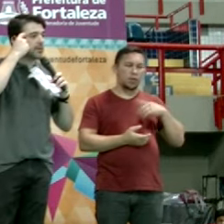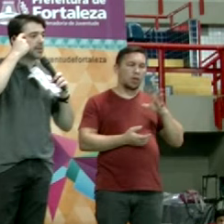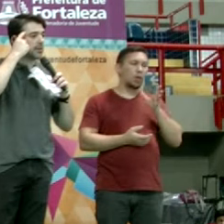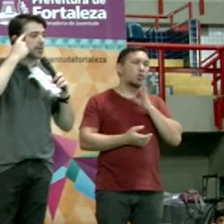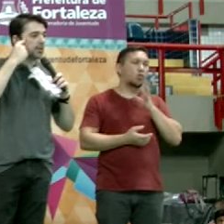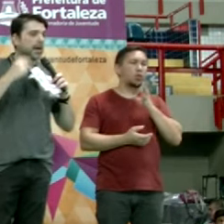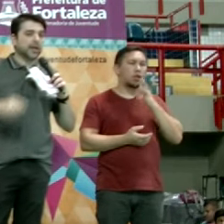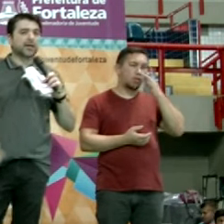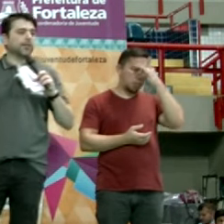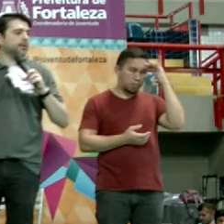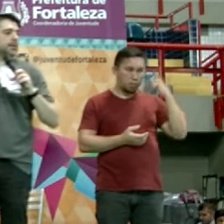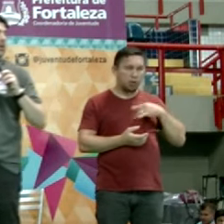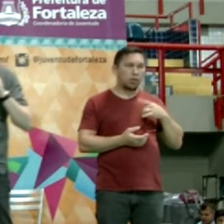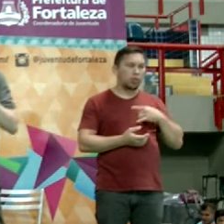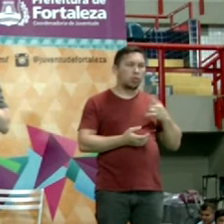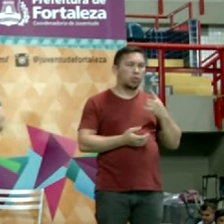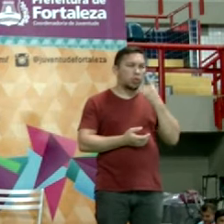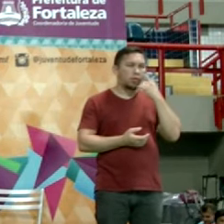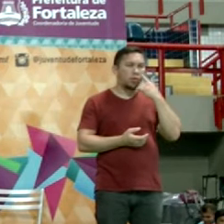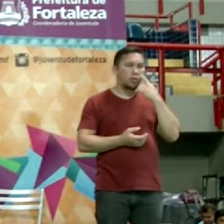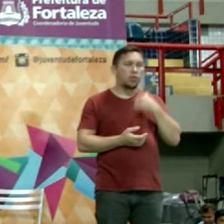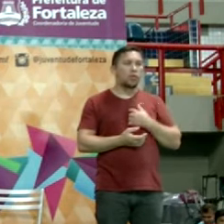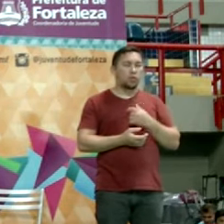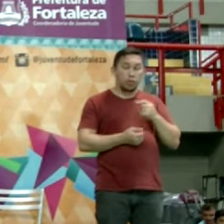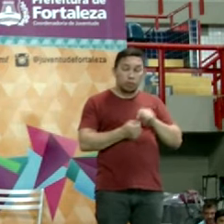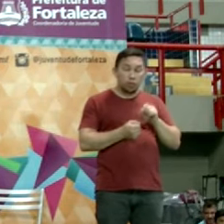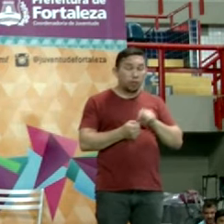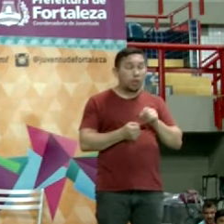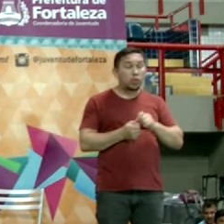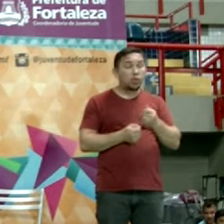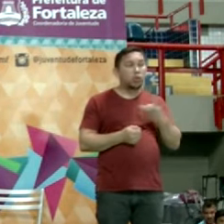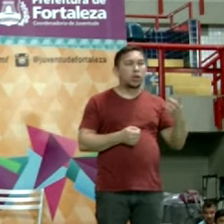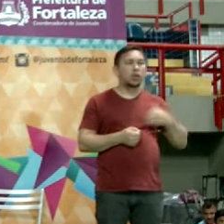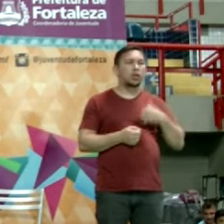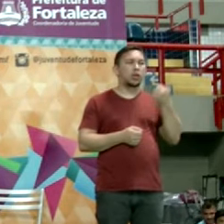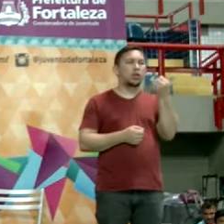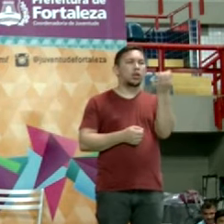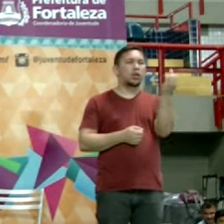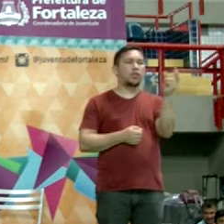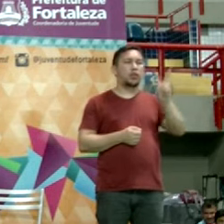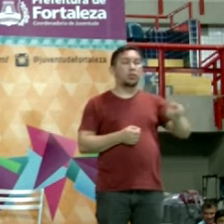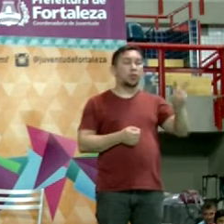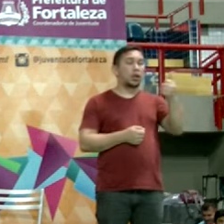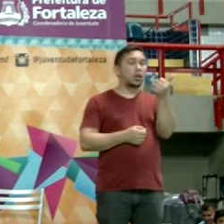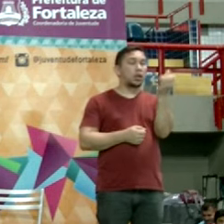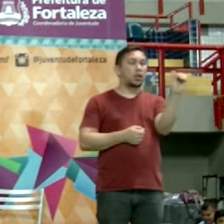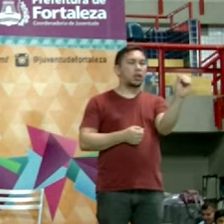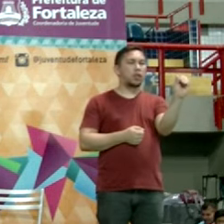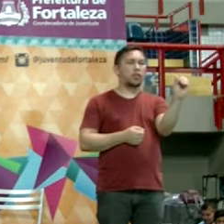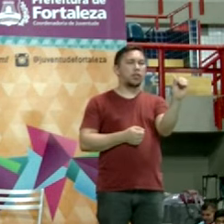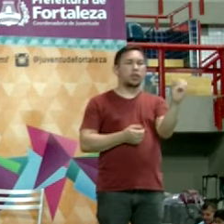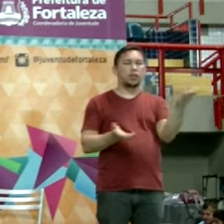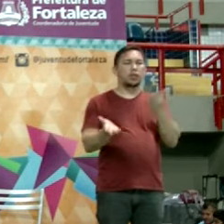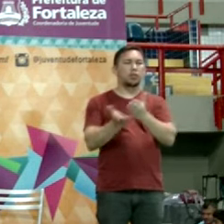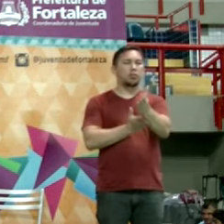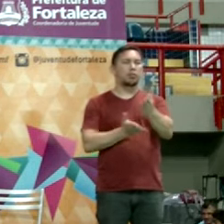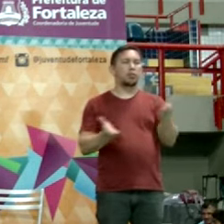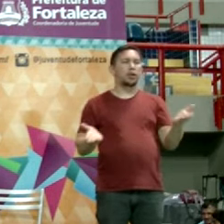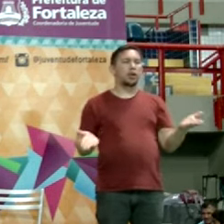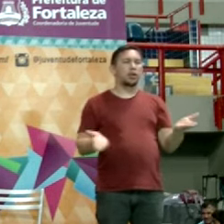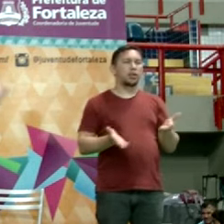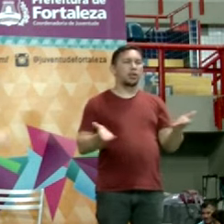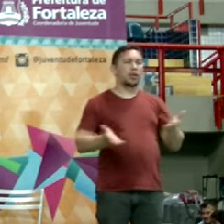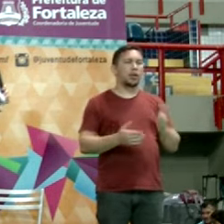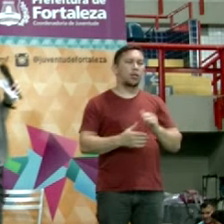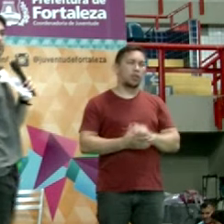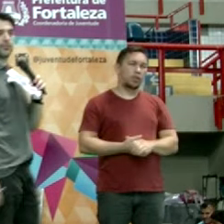16 vezes a medicina. Aí que é medicina. É muita determinação. Ok? Olha, escuta uma coisa que eu vou dizer. Isso aqui